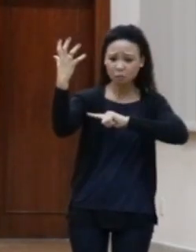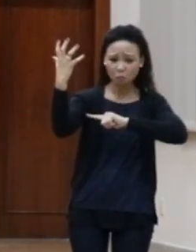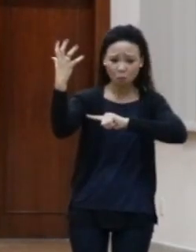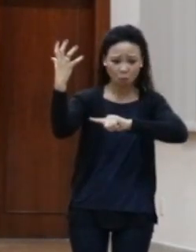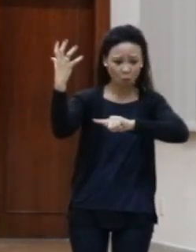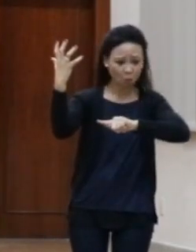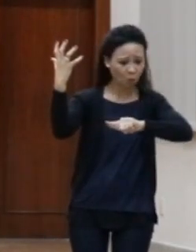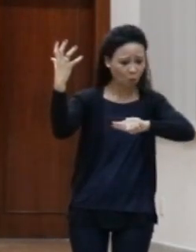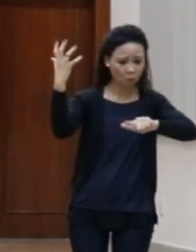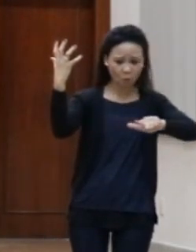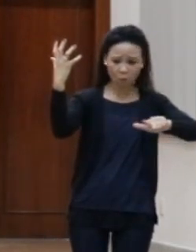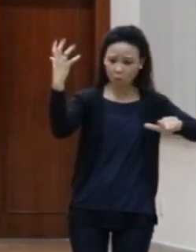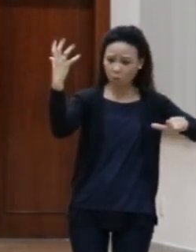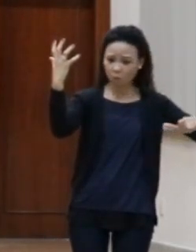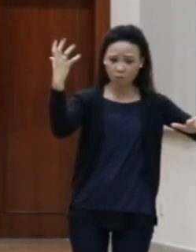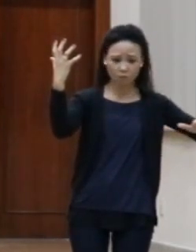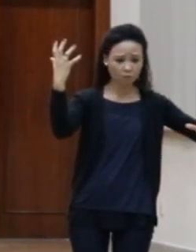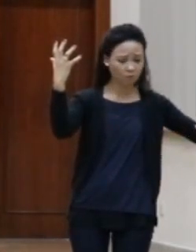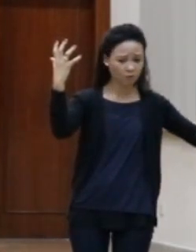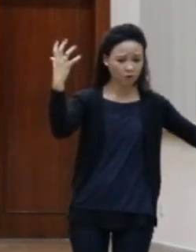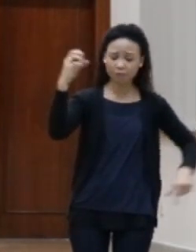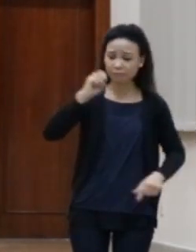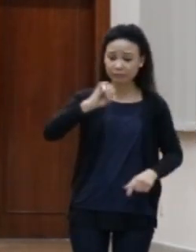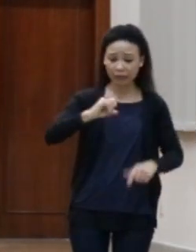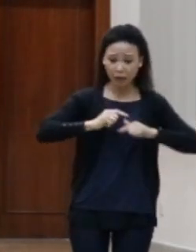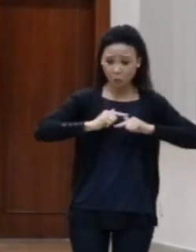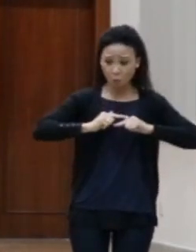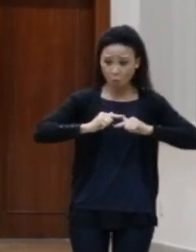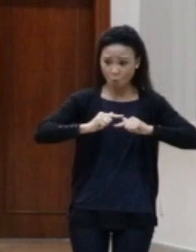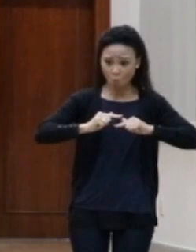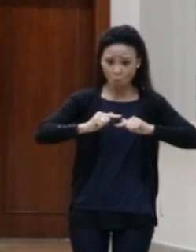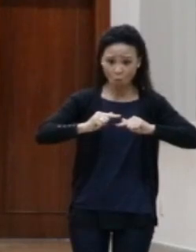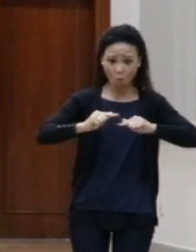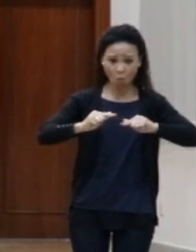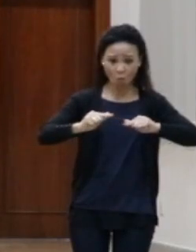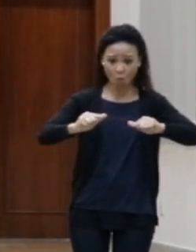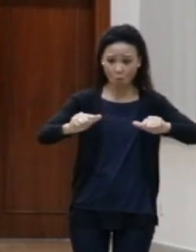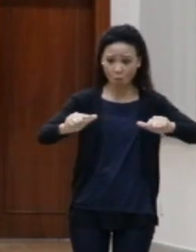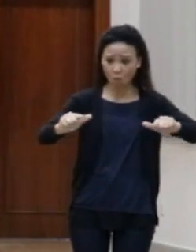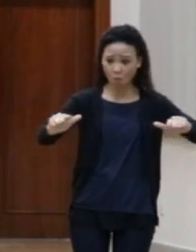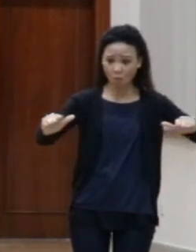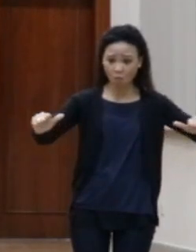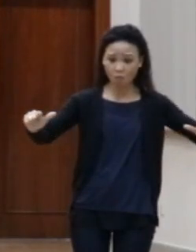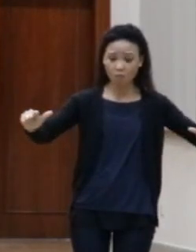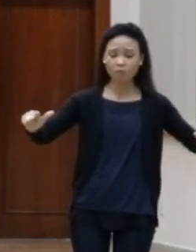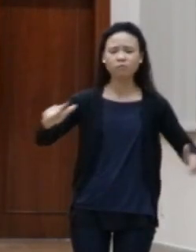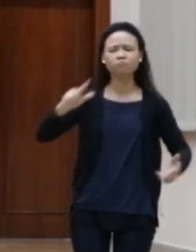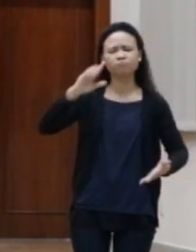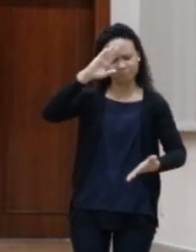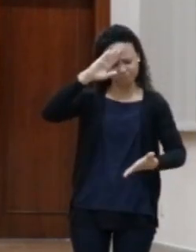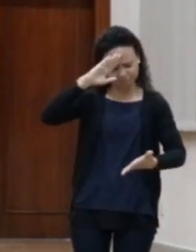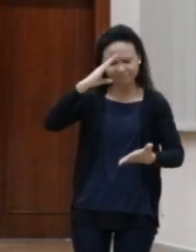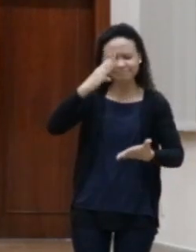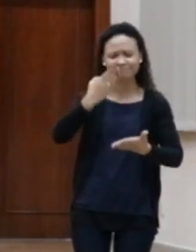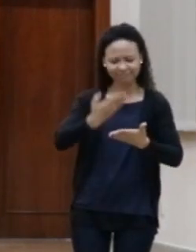seu fruto, mesmo que não haja alimento nos campos,